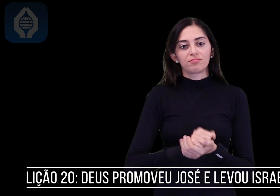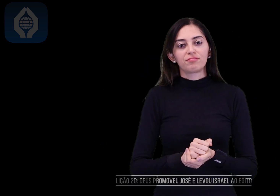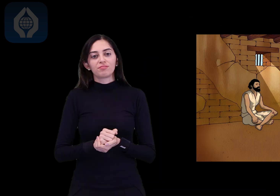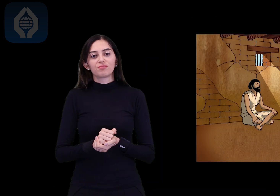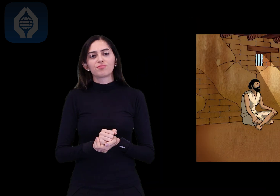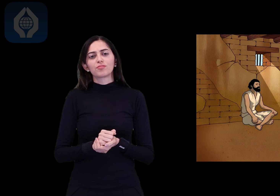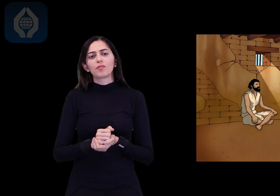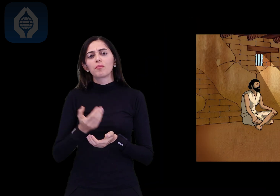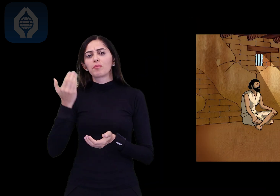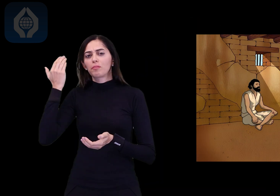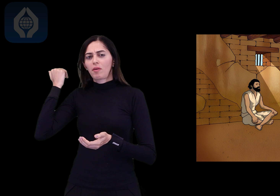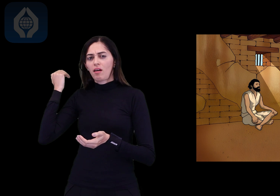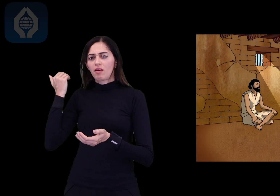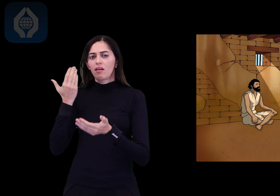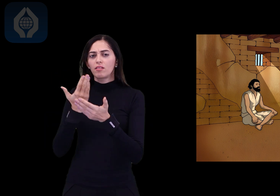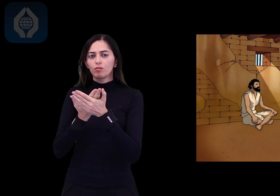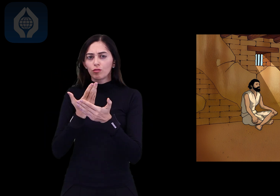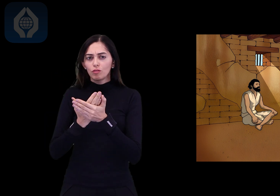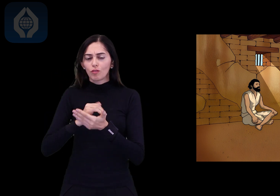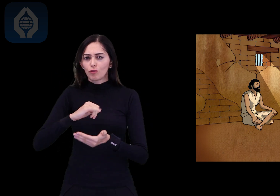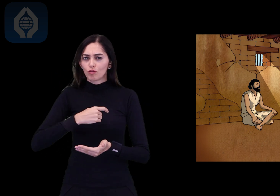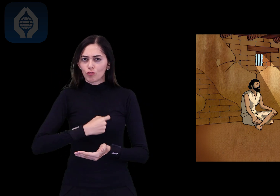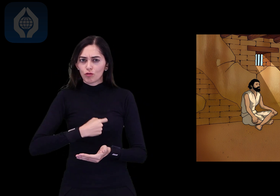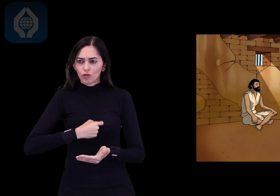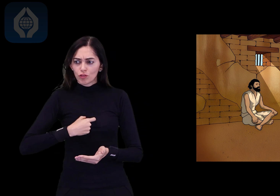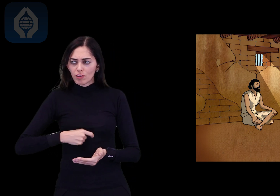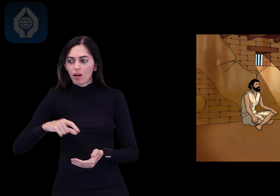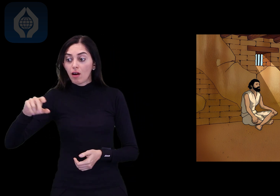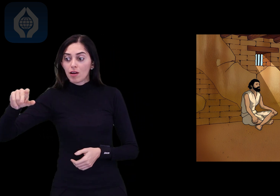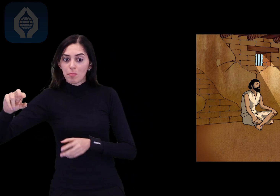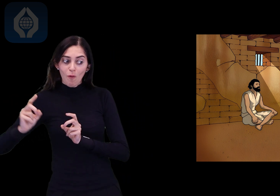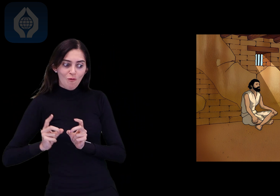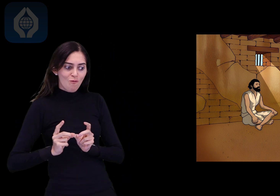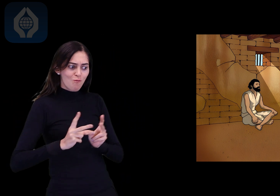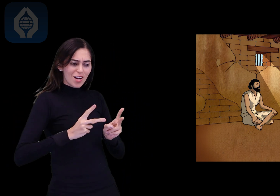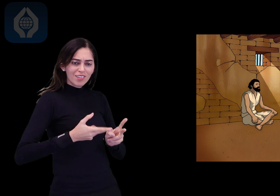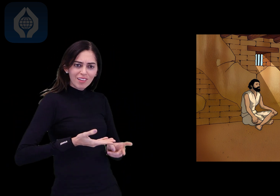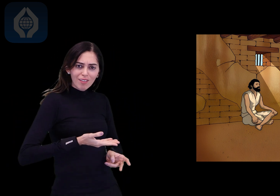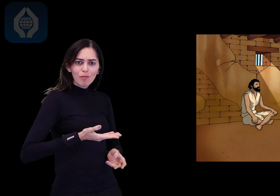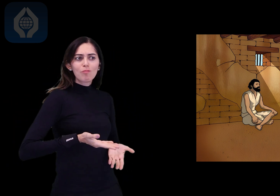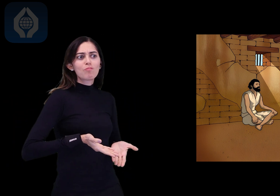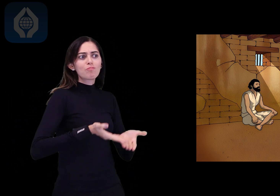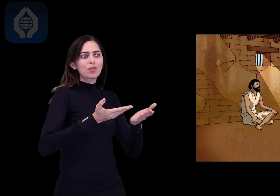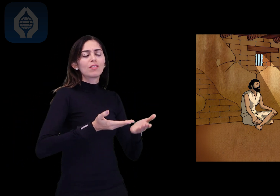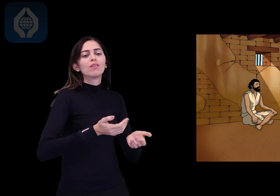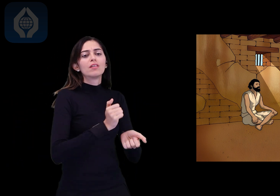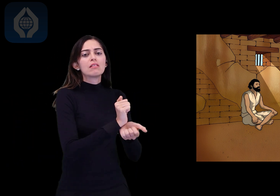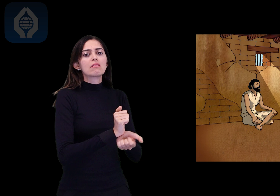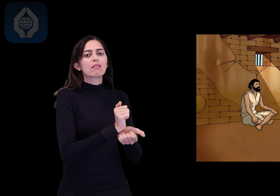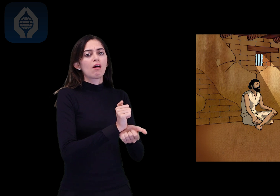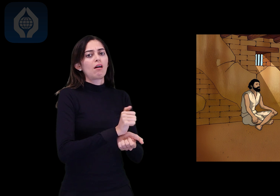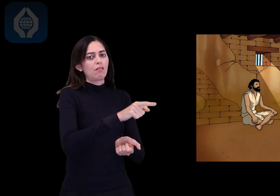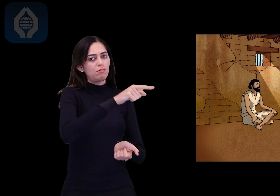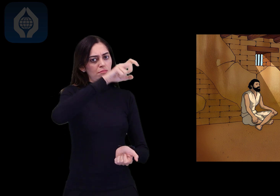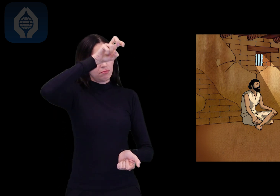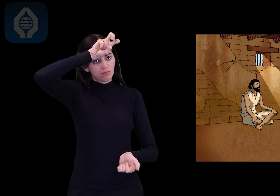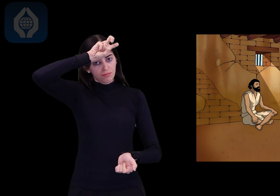Em nossa última lição vimos como José foi vendido a mercadores que o levaram para o Egito, onde foi vendido como